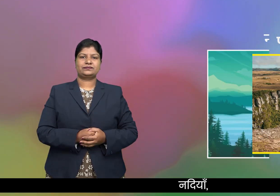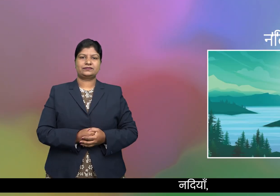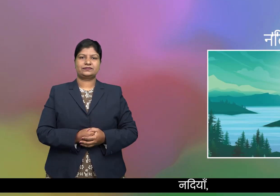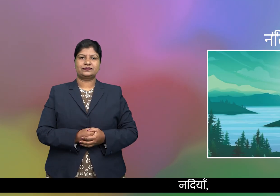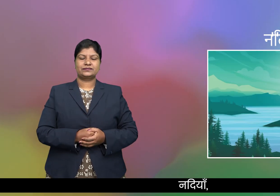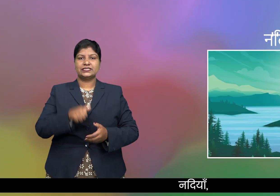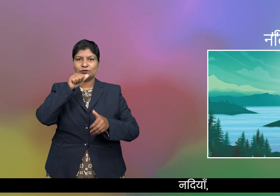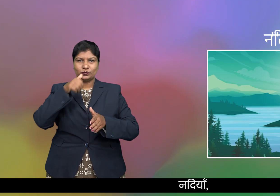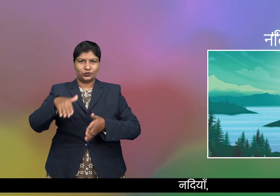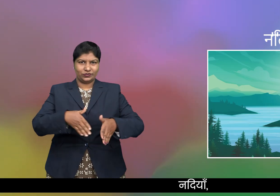नदियाँ,